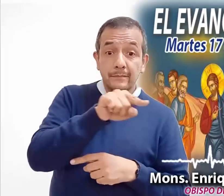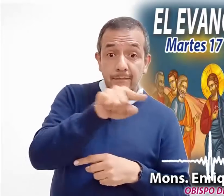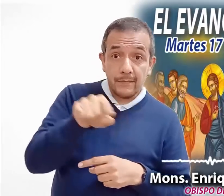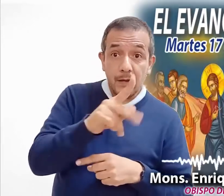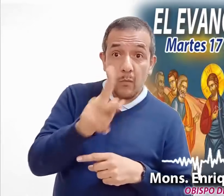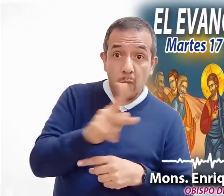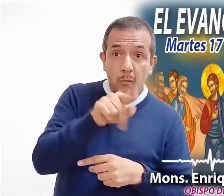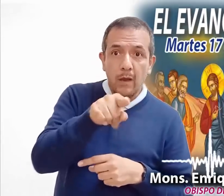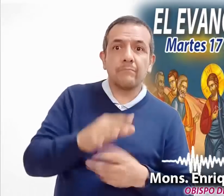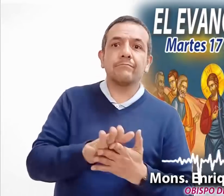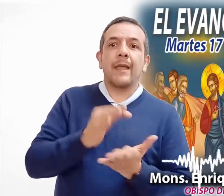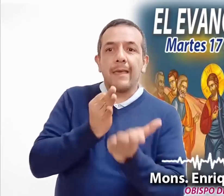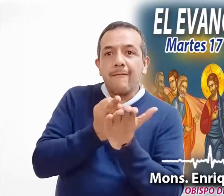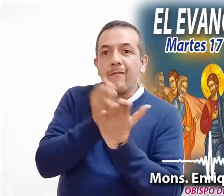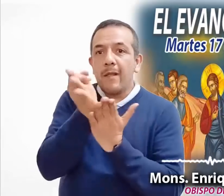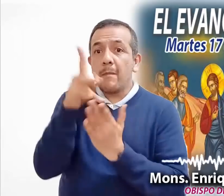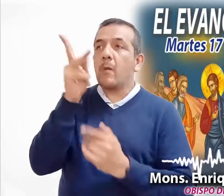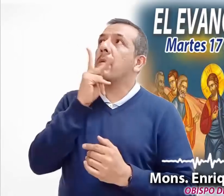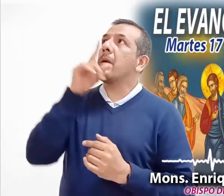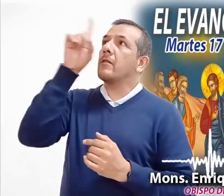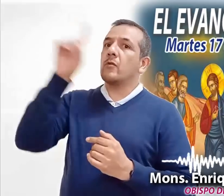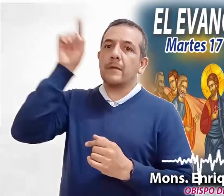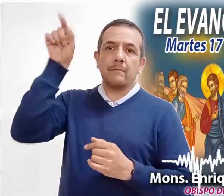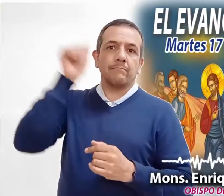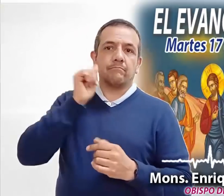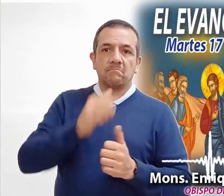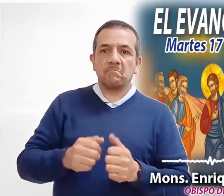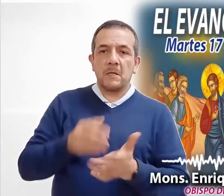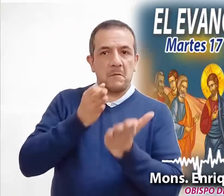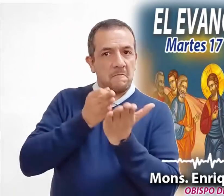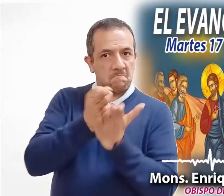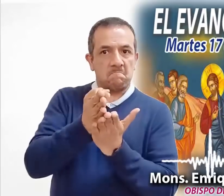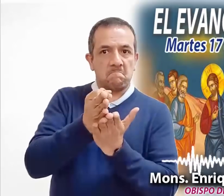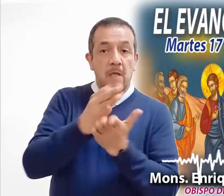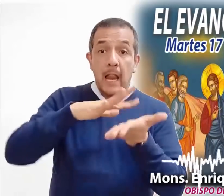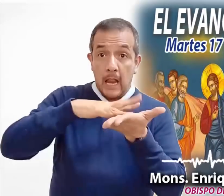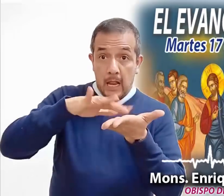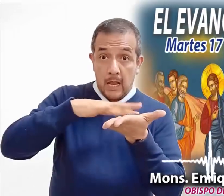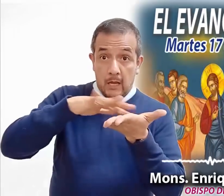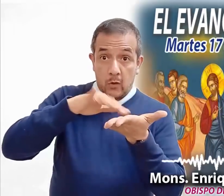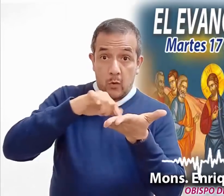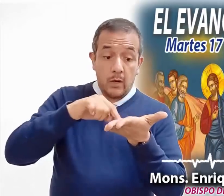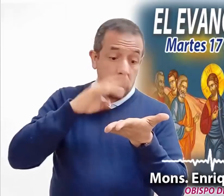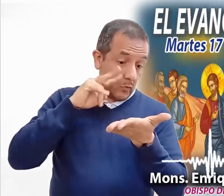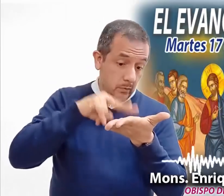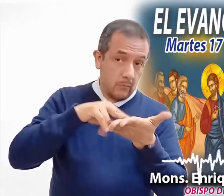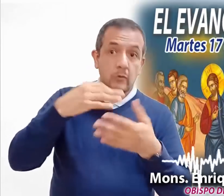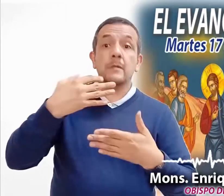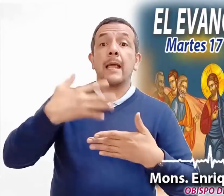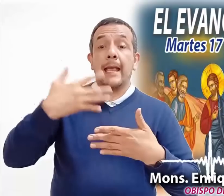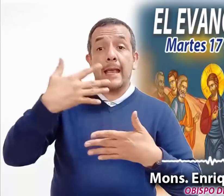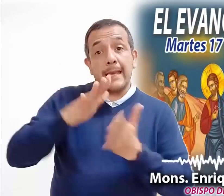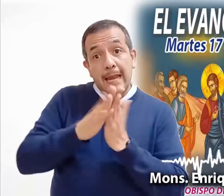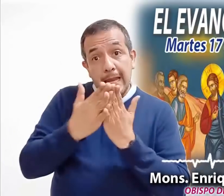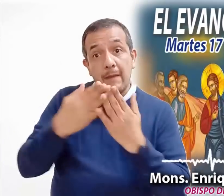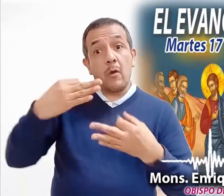ser idólatra e infiel, pero Dios se mantiene siempre fiel. La lectura que hoy nos ofrece el libro de Jueces